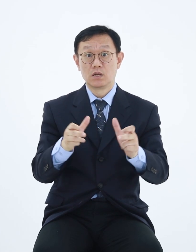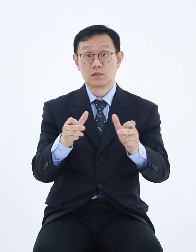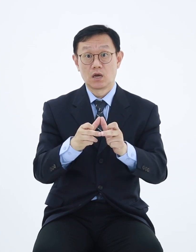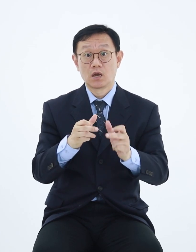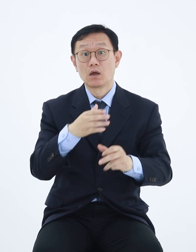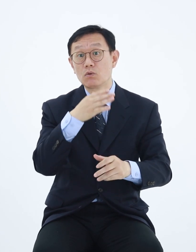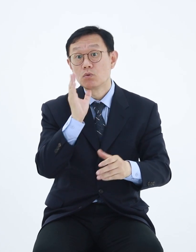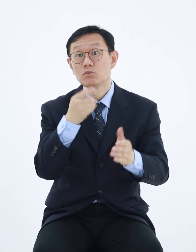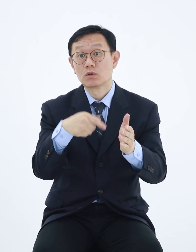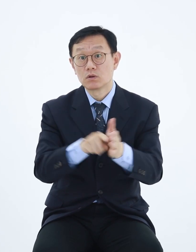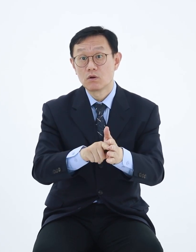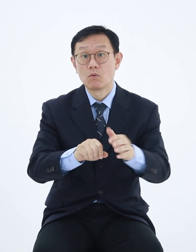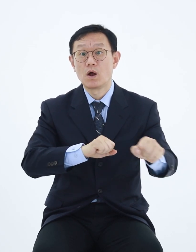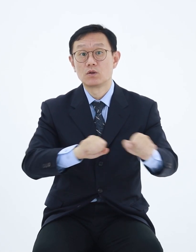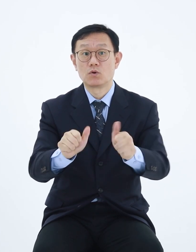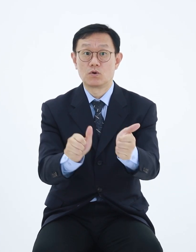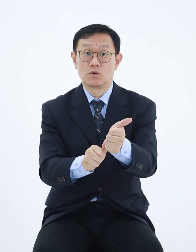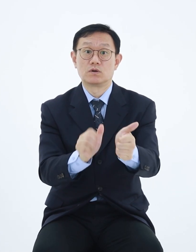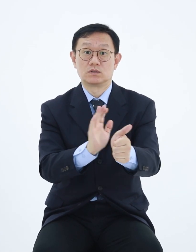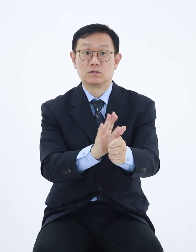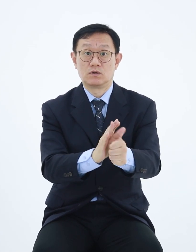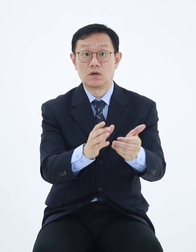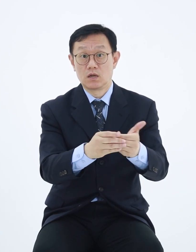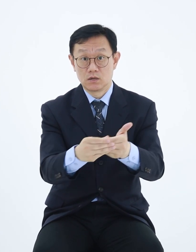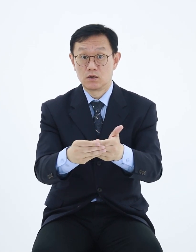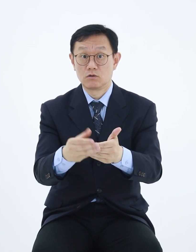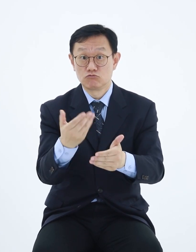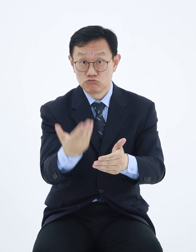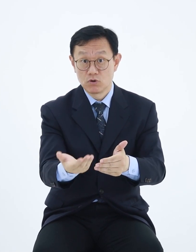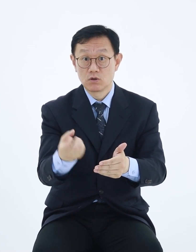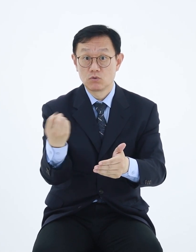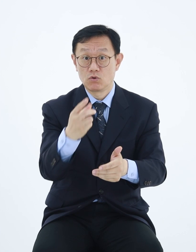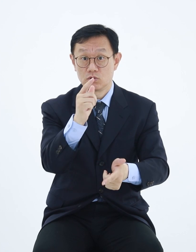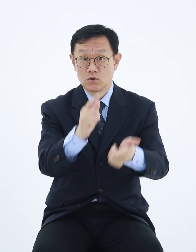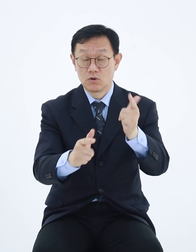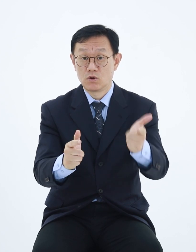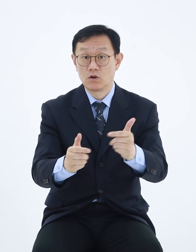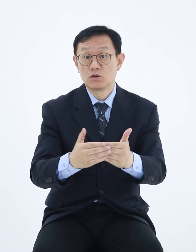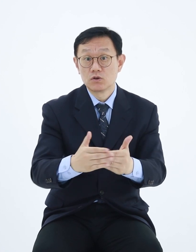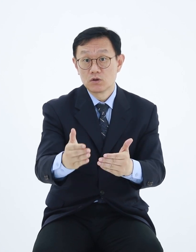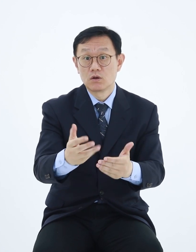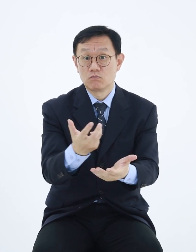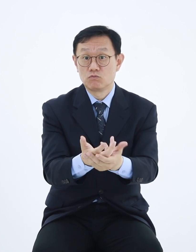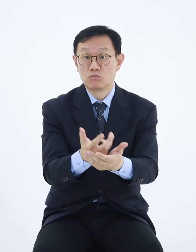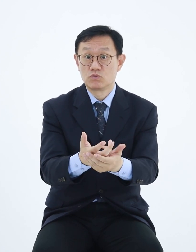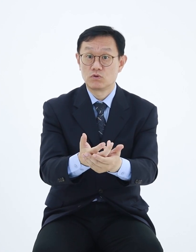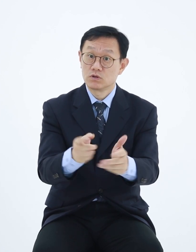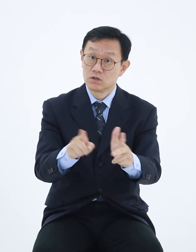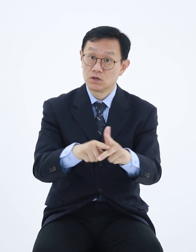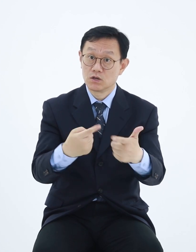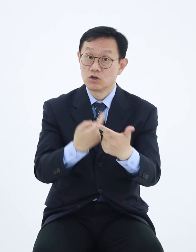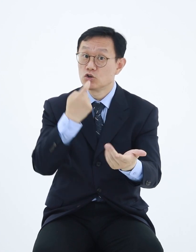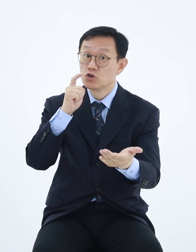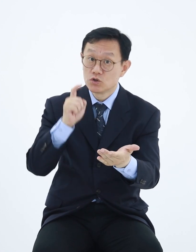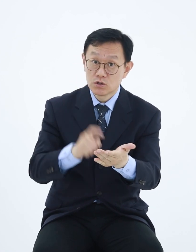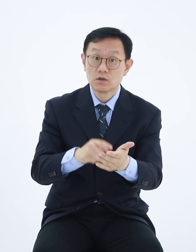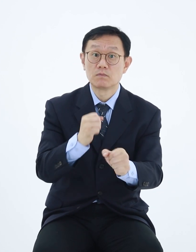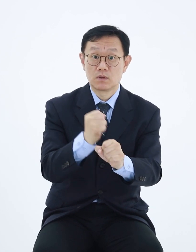위해서는 활동 지원사나 안내원을 지원하거나 여러 사법 절차 및 각종 문서를 이해하기 쉽도록 작성된 사법 절차